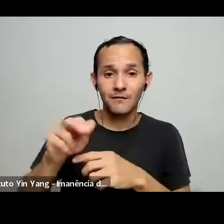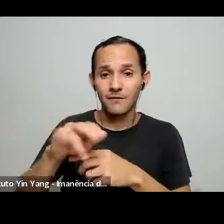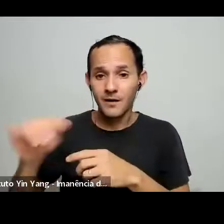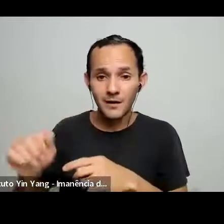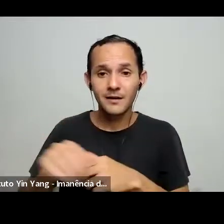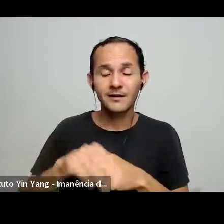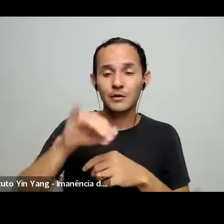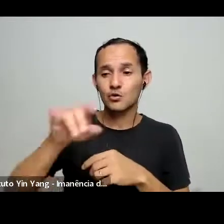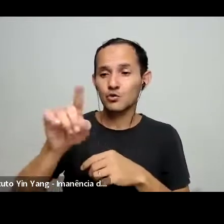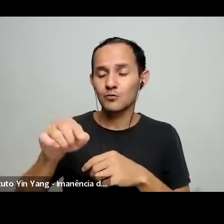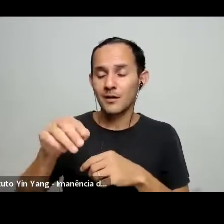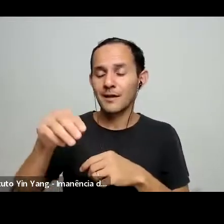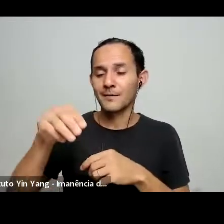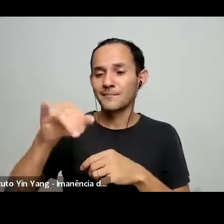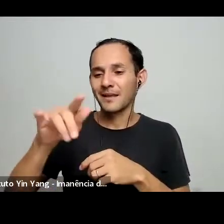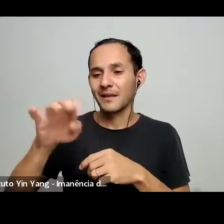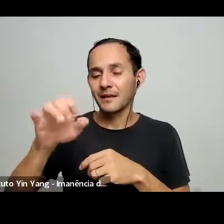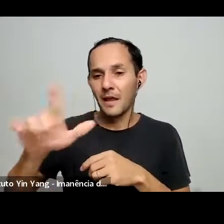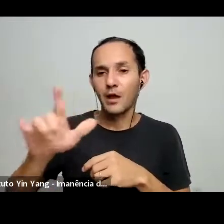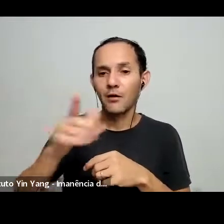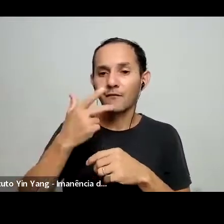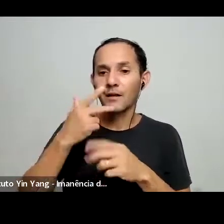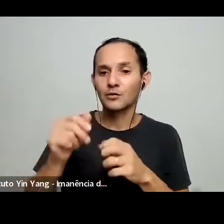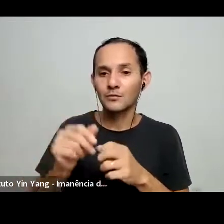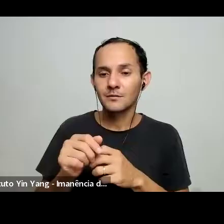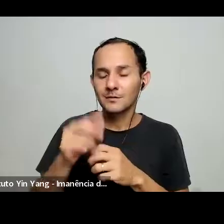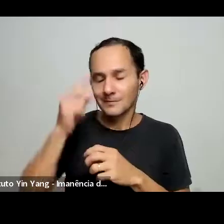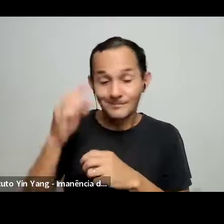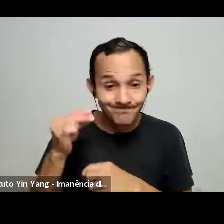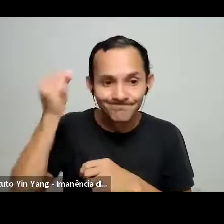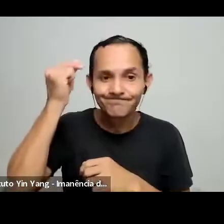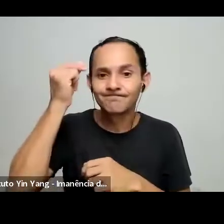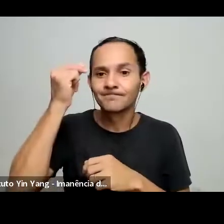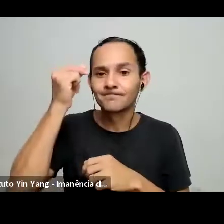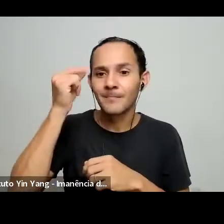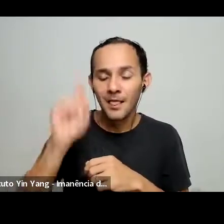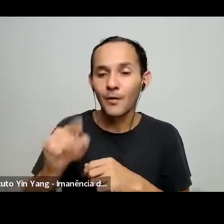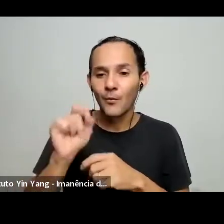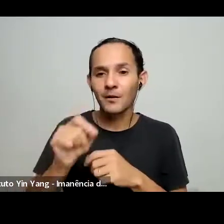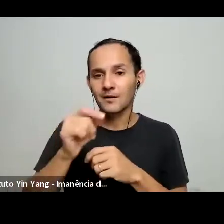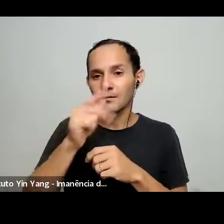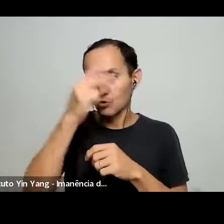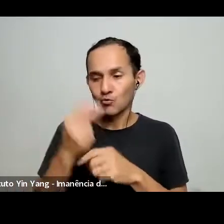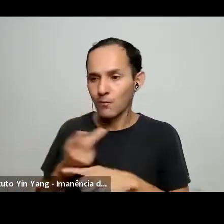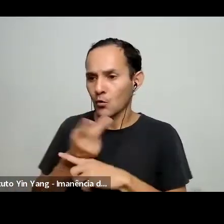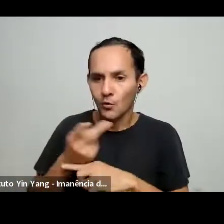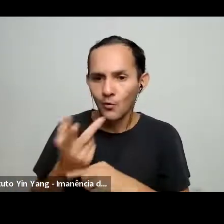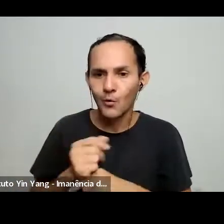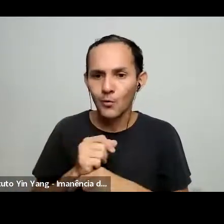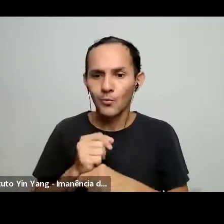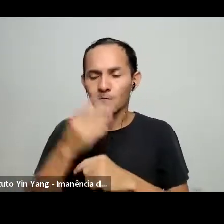Miguel, eles têm esse lado, digamos, das hard sciences, né? Que são essas que estão procurando